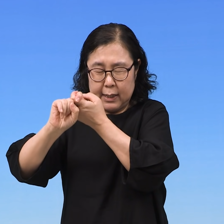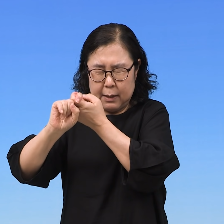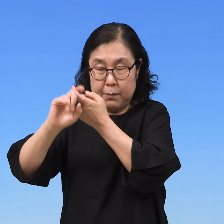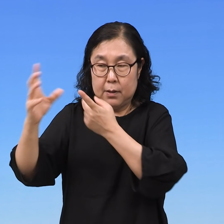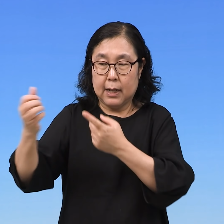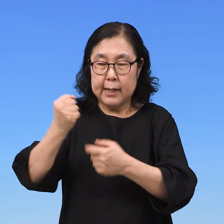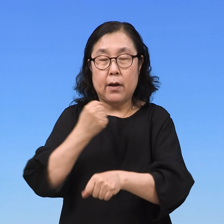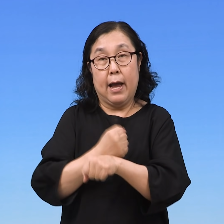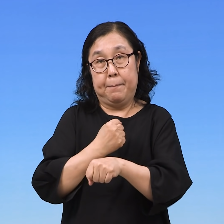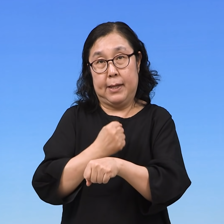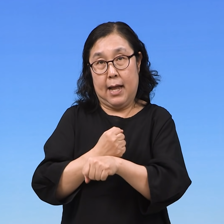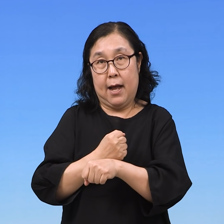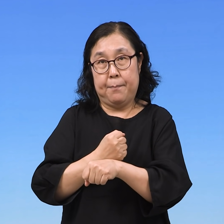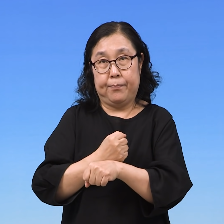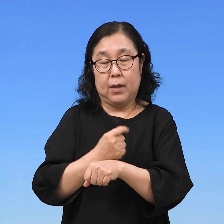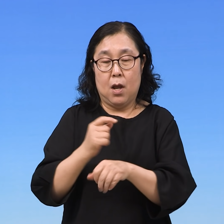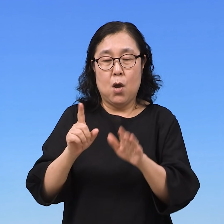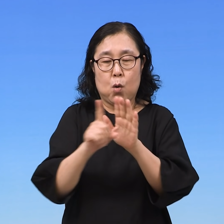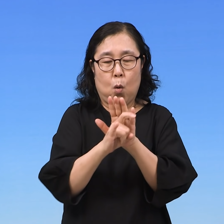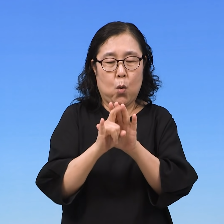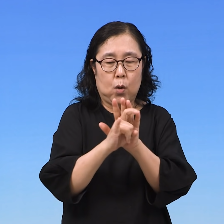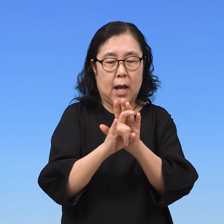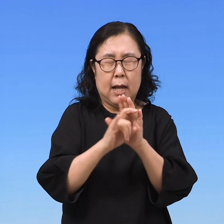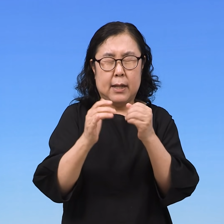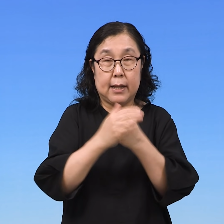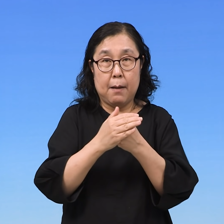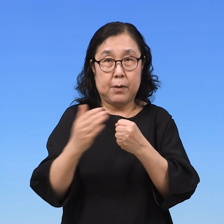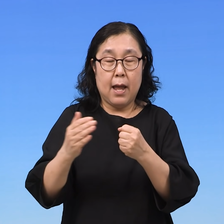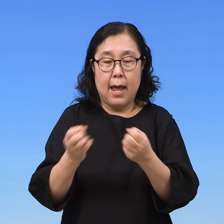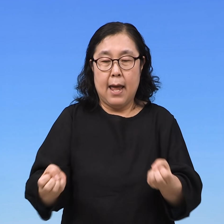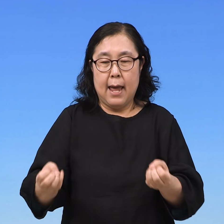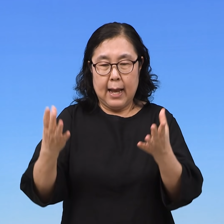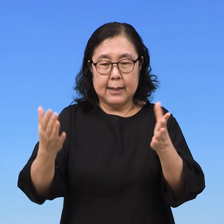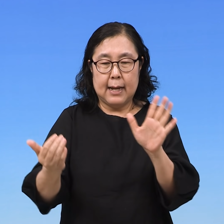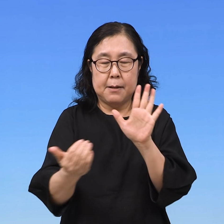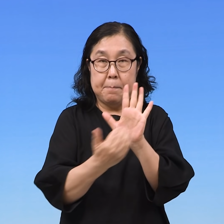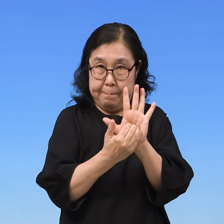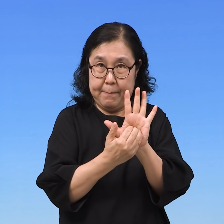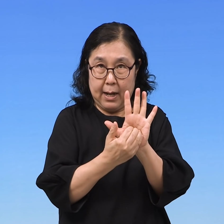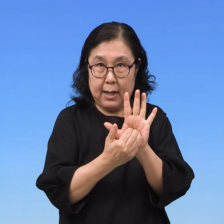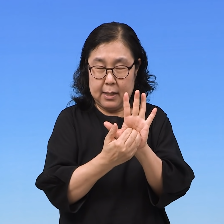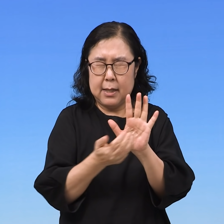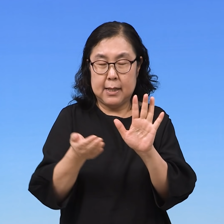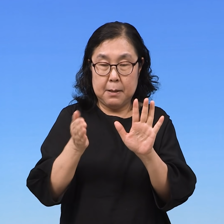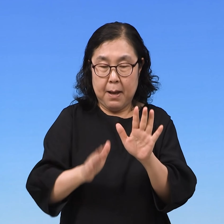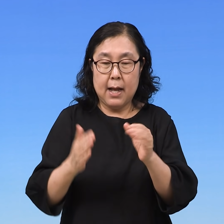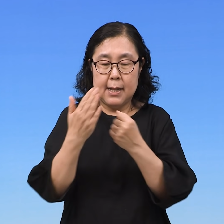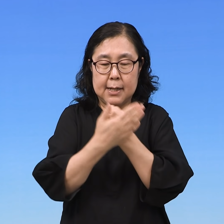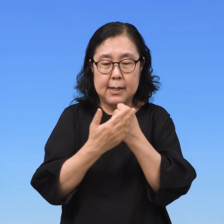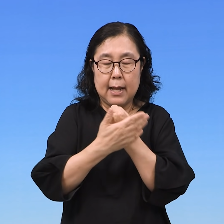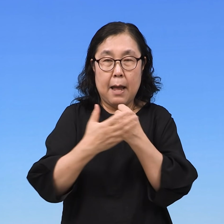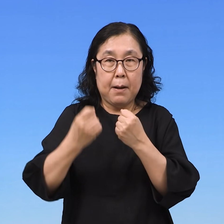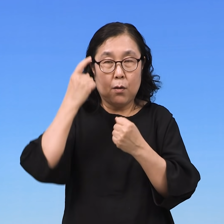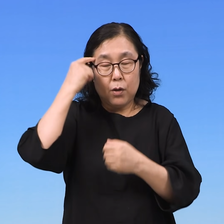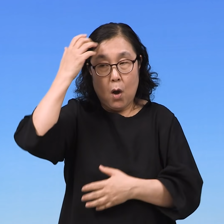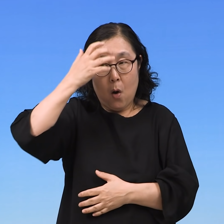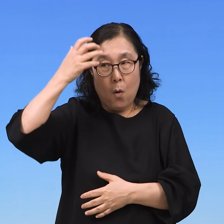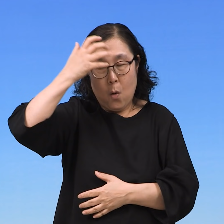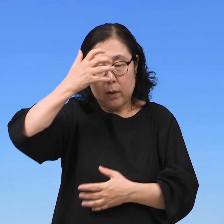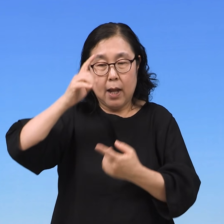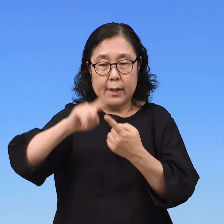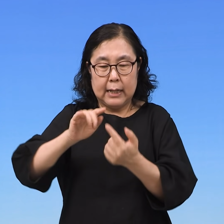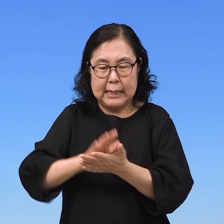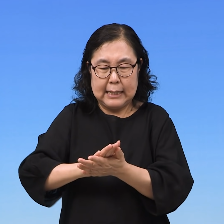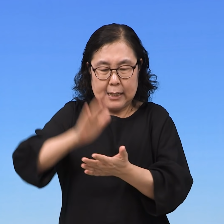없지만 위축되시면 안 됩니다. 코로나19가 그까진 놈이 이 행사는 방해할 수 있을지 몰라도 은혜 받고 영혼에